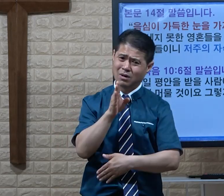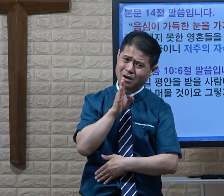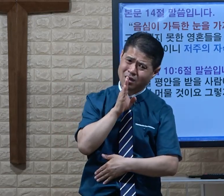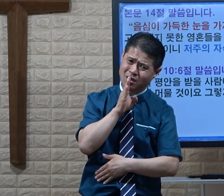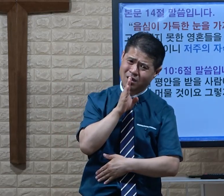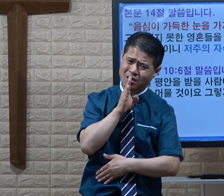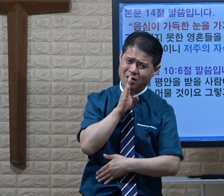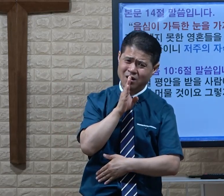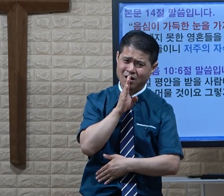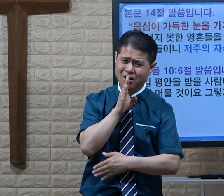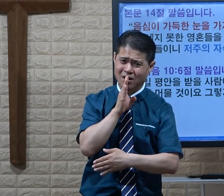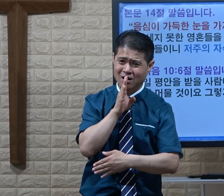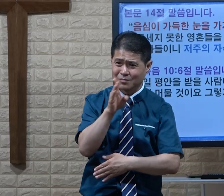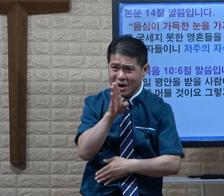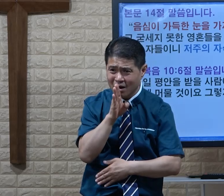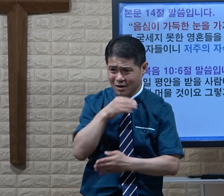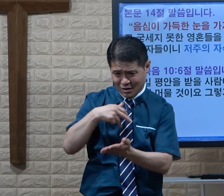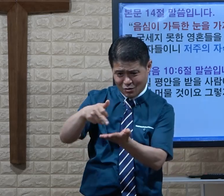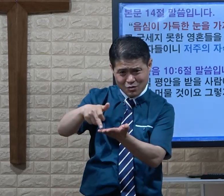집이 더 평안하다는 것이